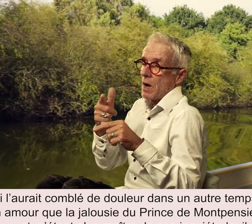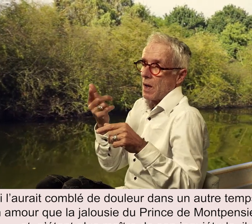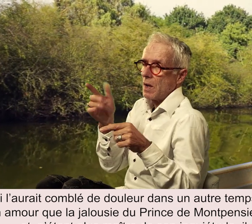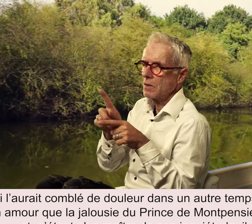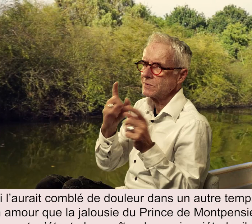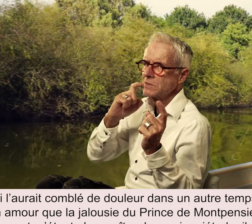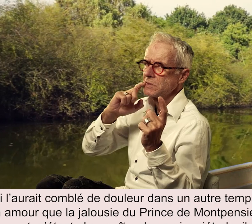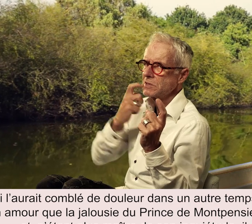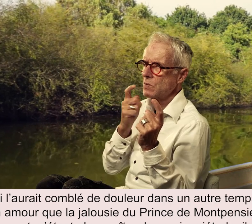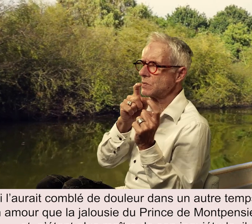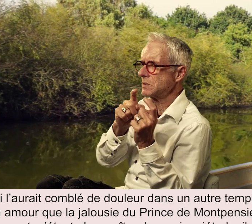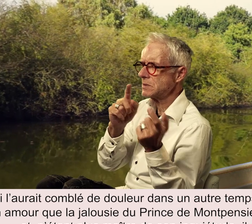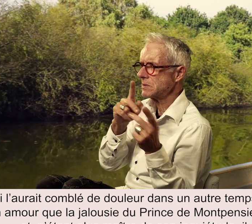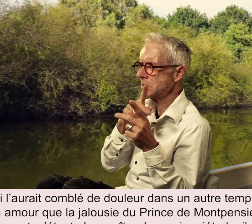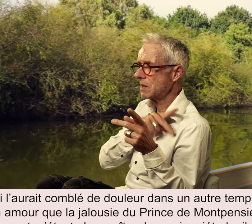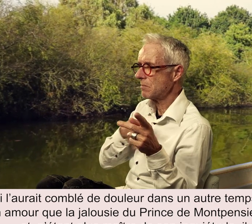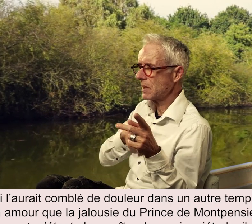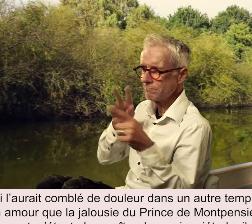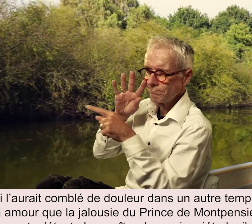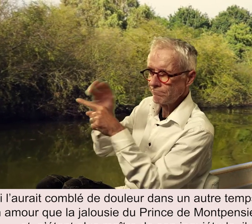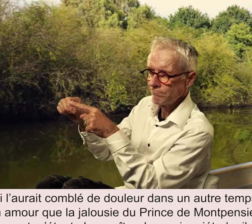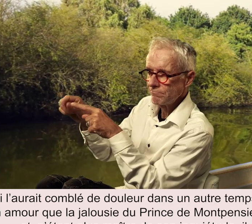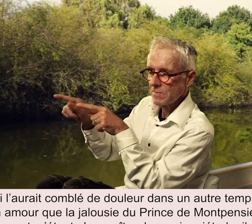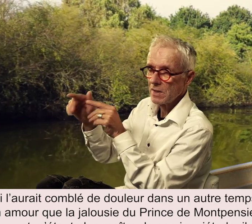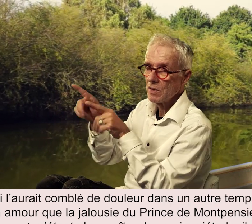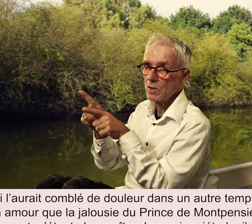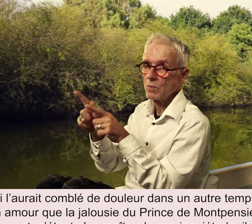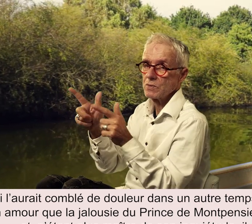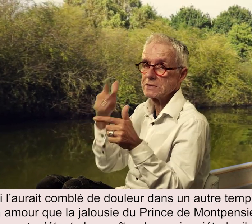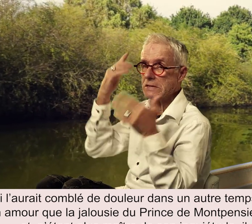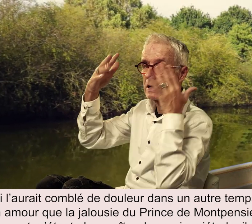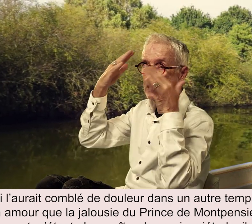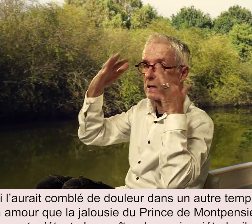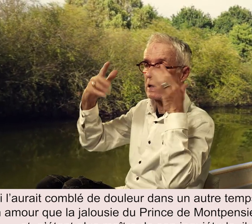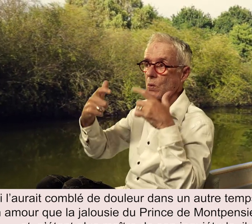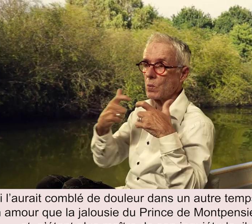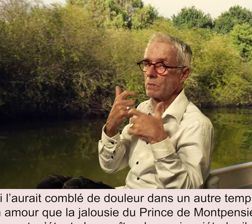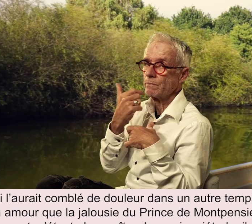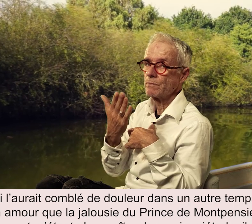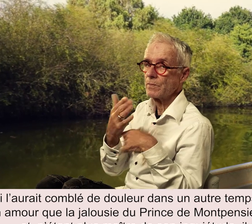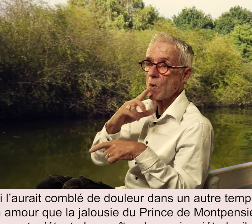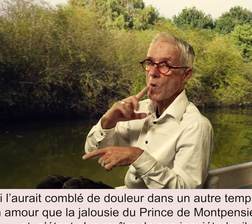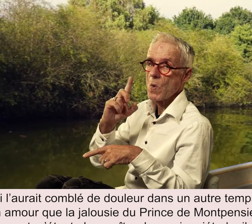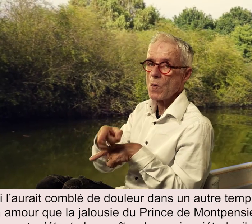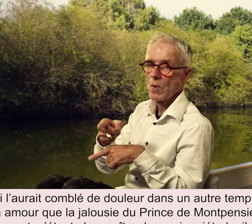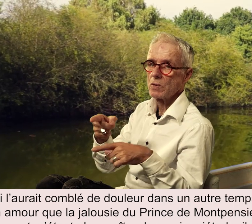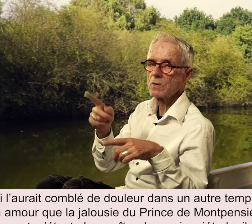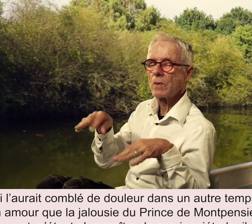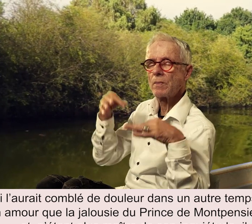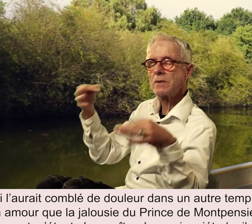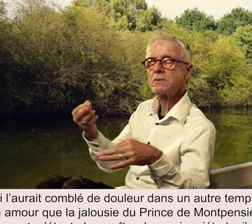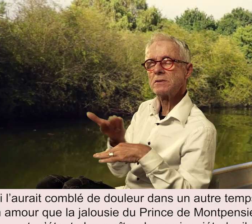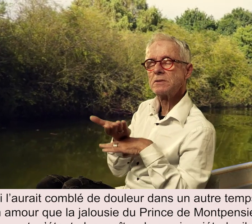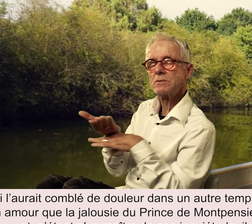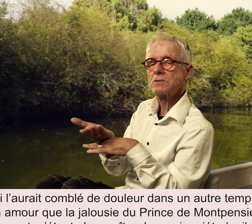de Montpensier n'en entrevit quelque chose et, n'étant plus maître de son inquiétude, il ordonna à la princesse, sa femme, de